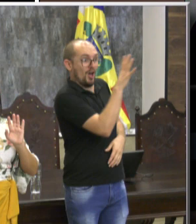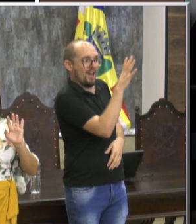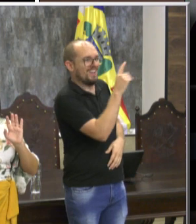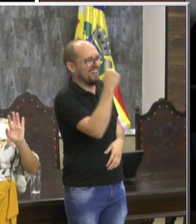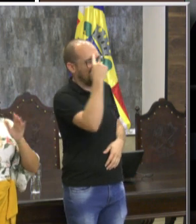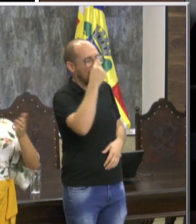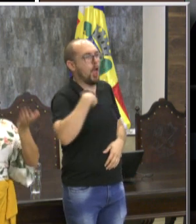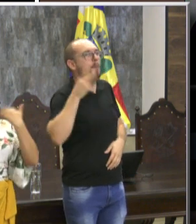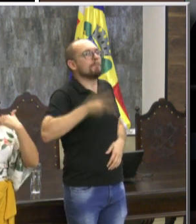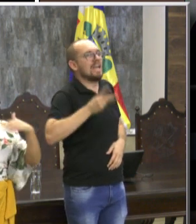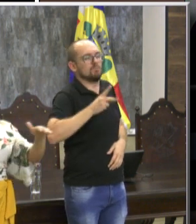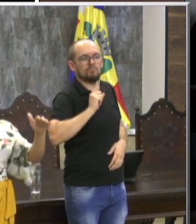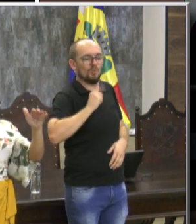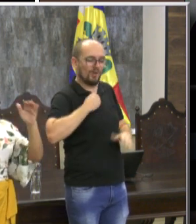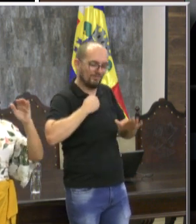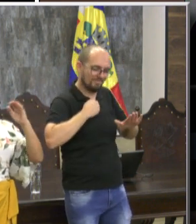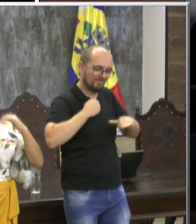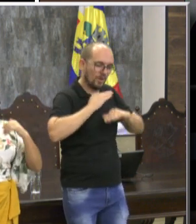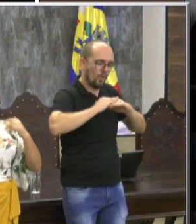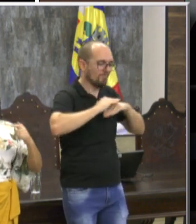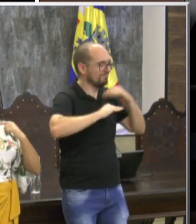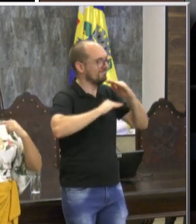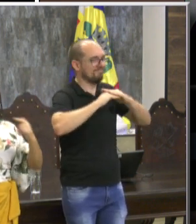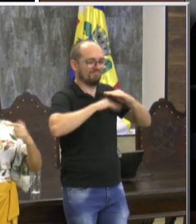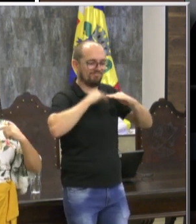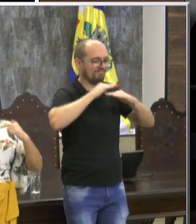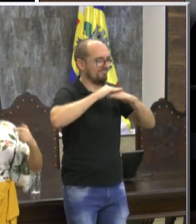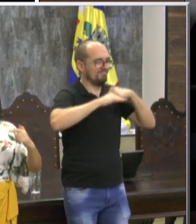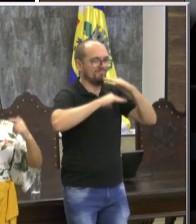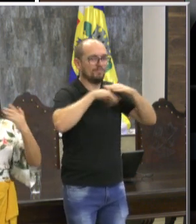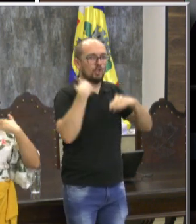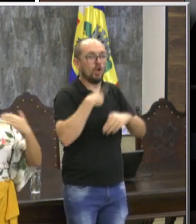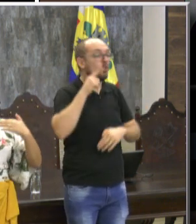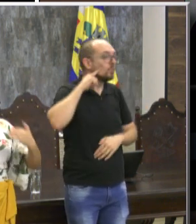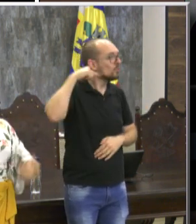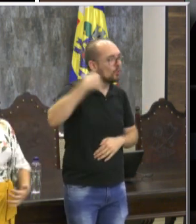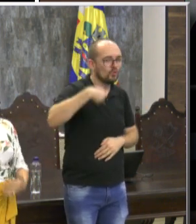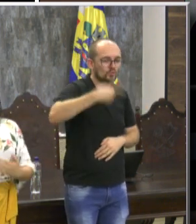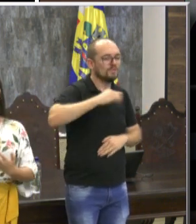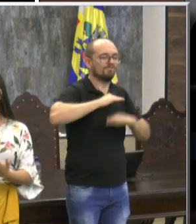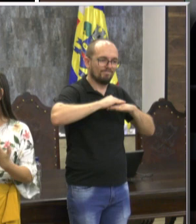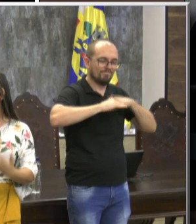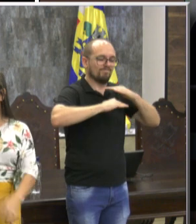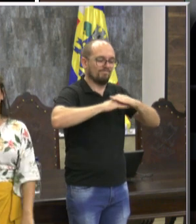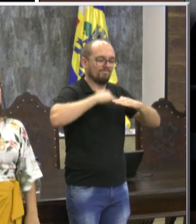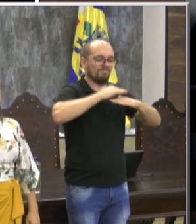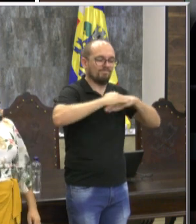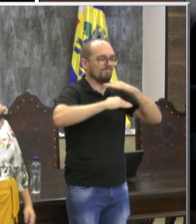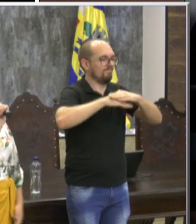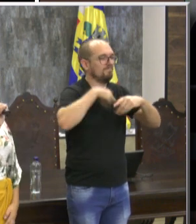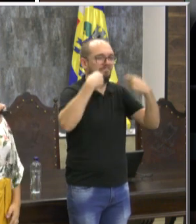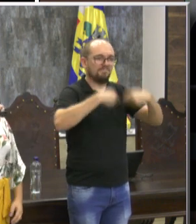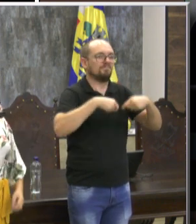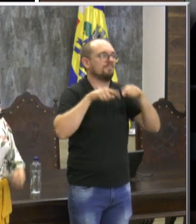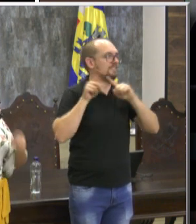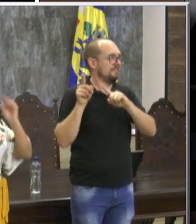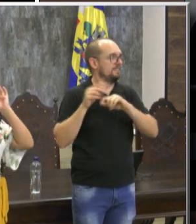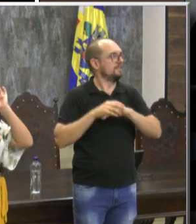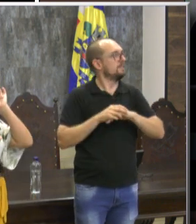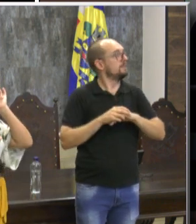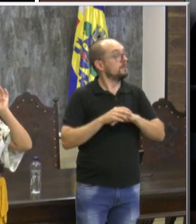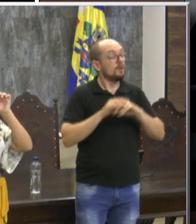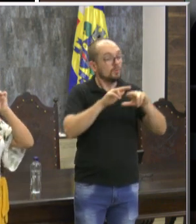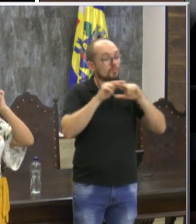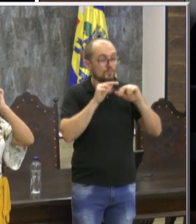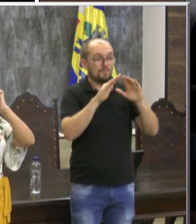acredito nessa reciprocidade, nessa constituição da gente como pessoa, nessa troca, né? Nós acreditamos nisso. E a